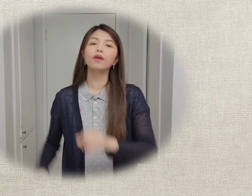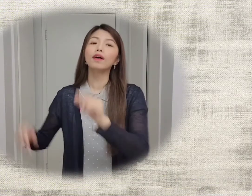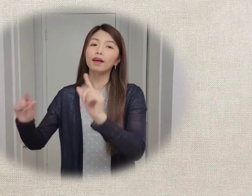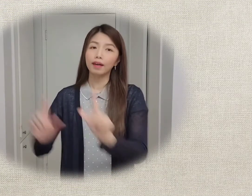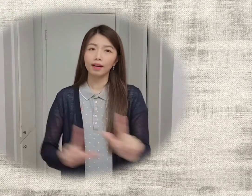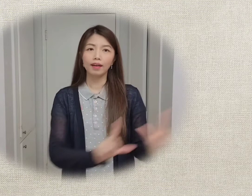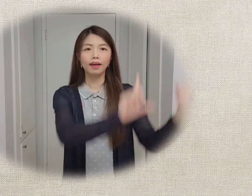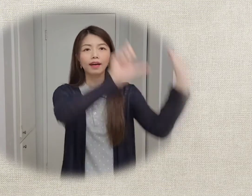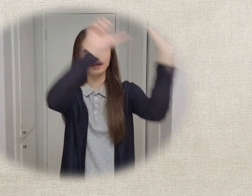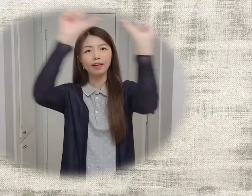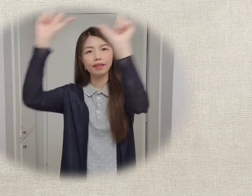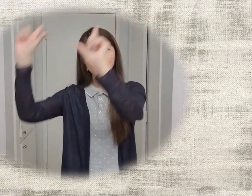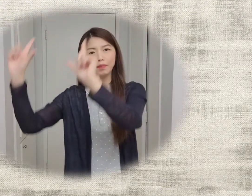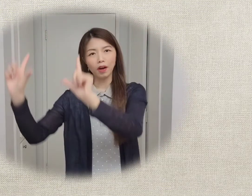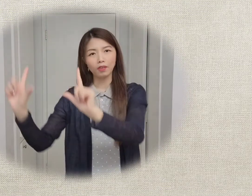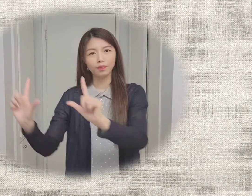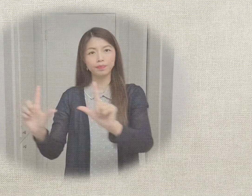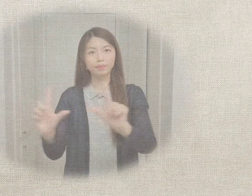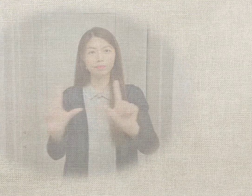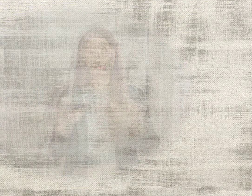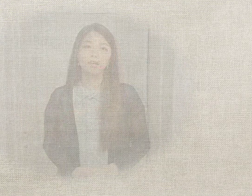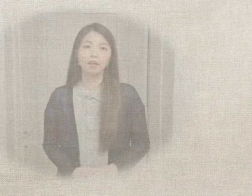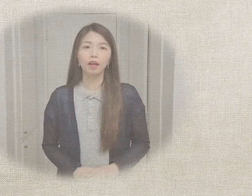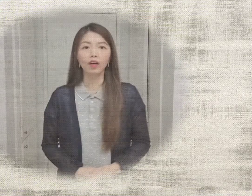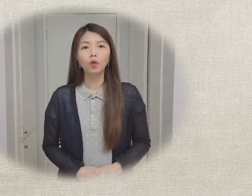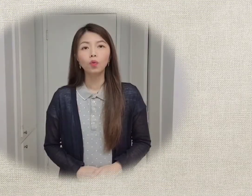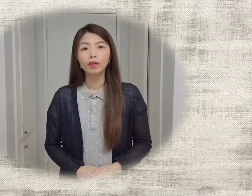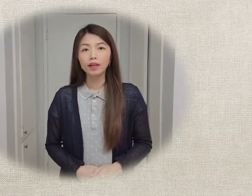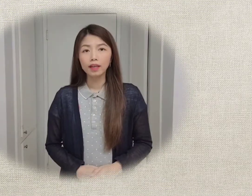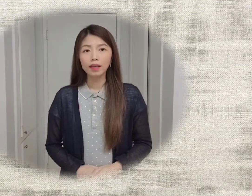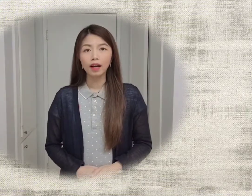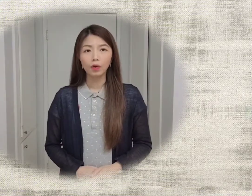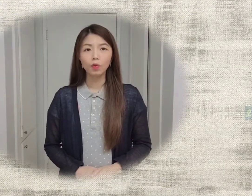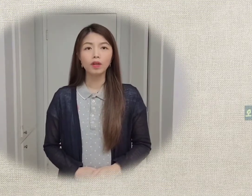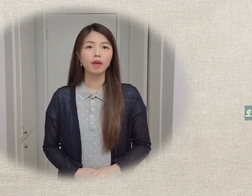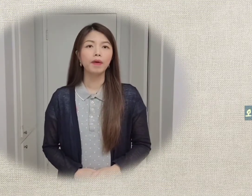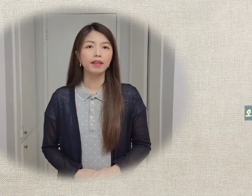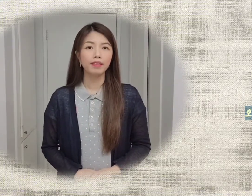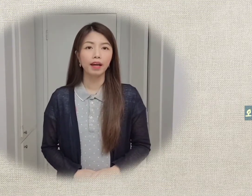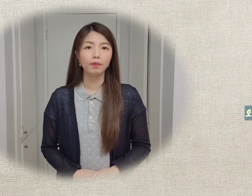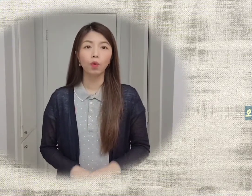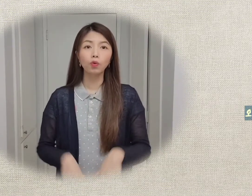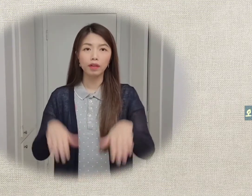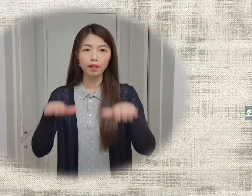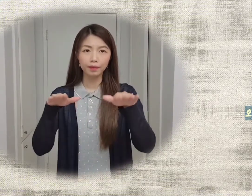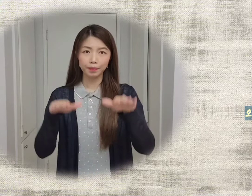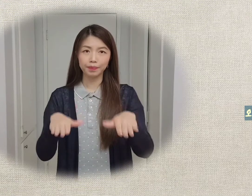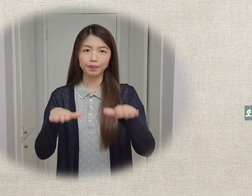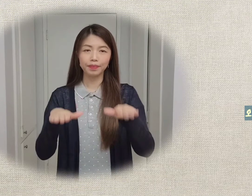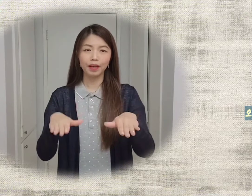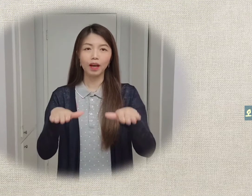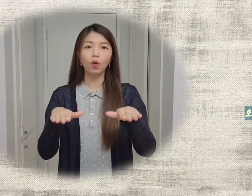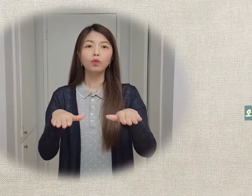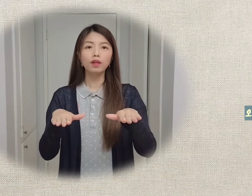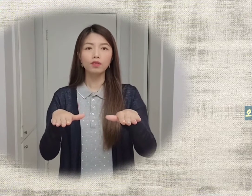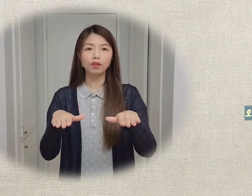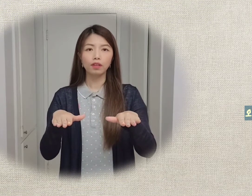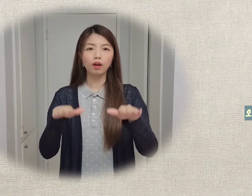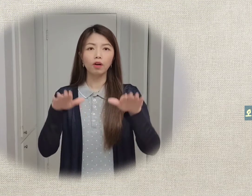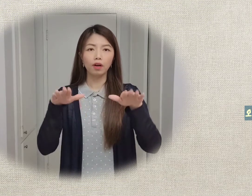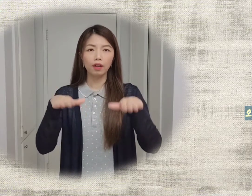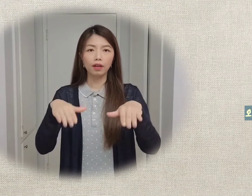자녀로 살며. 오늘 찬양하고 예배하는 삶.